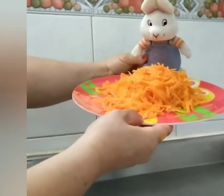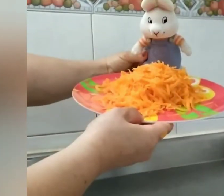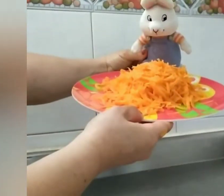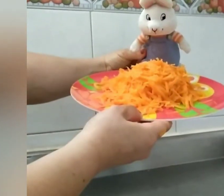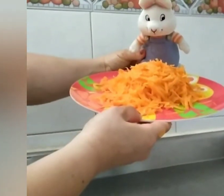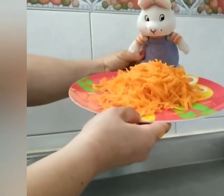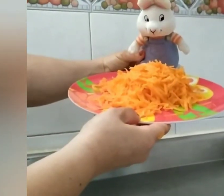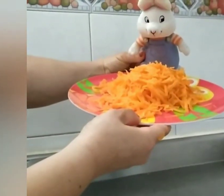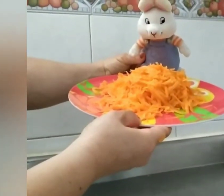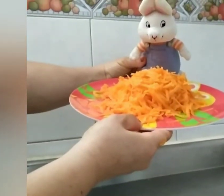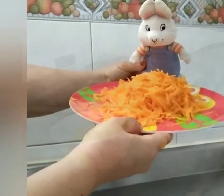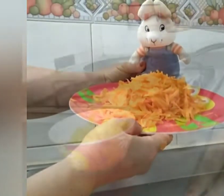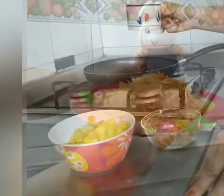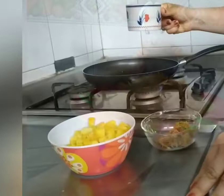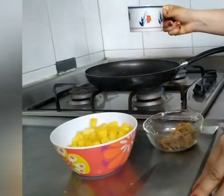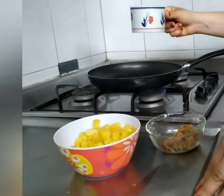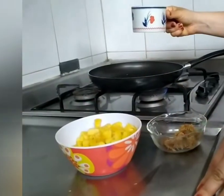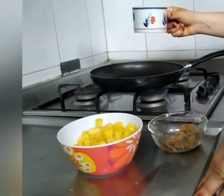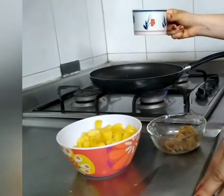Este conejo se va a comer los zanahorias.